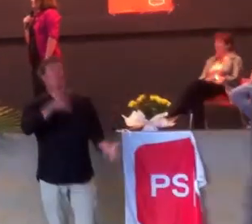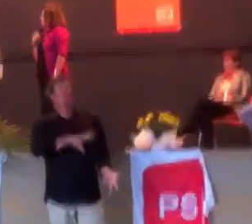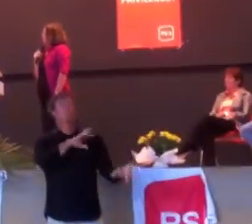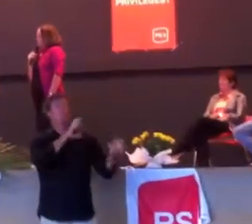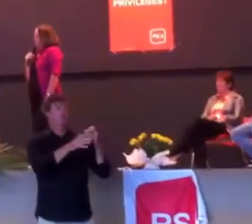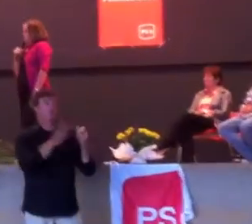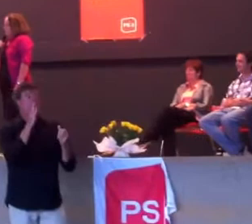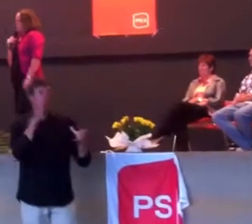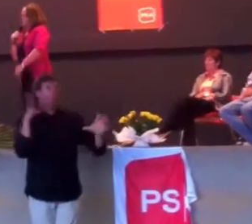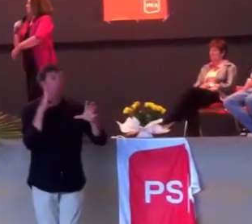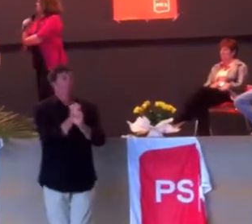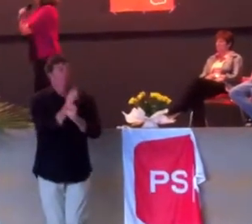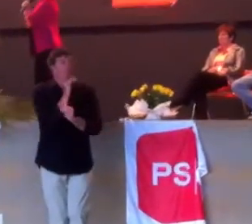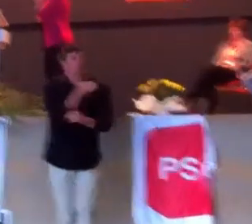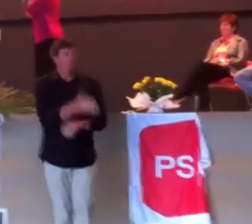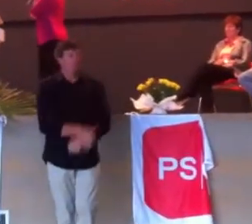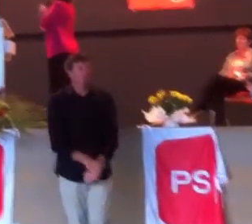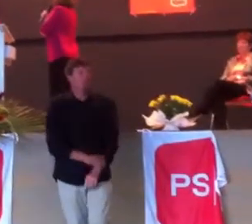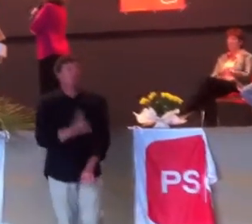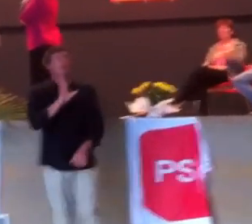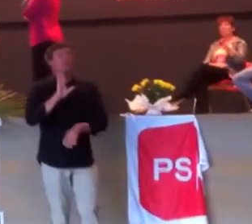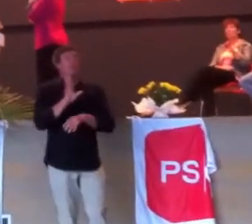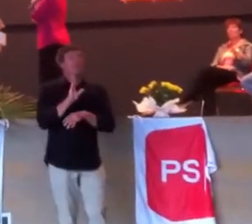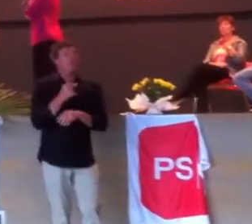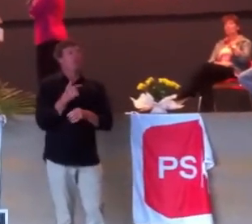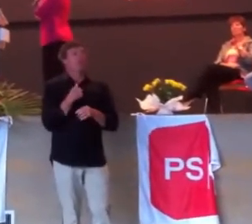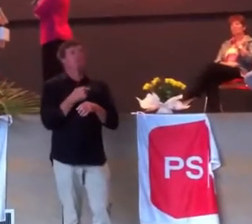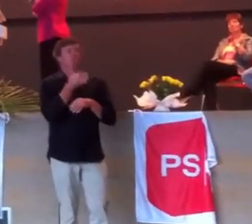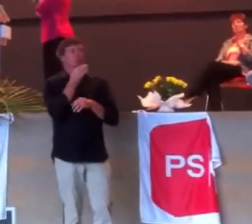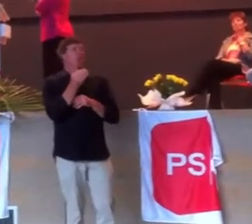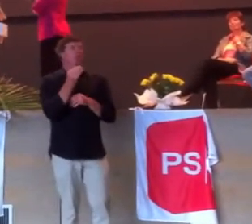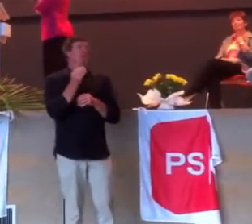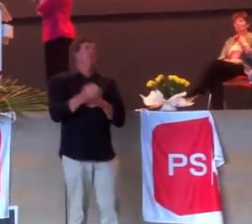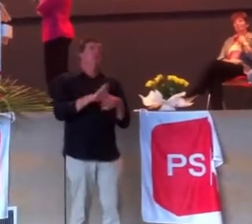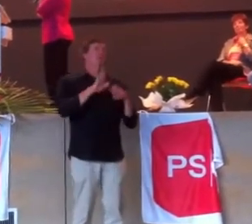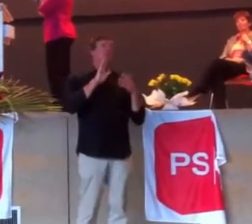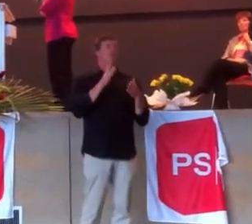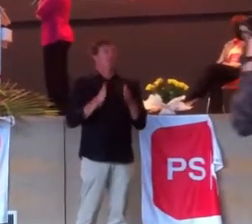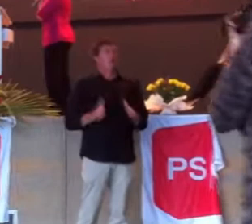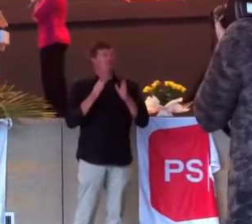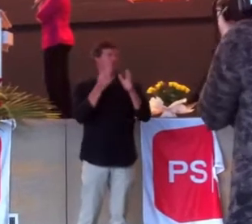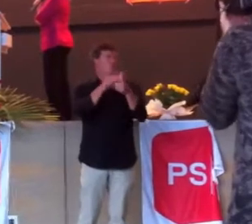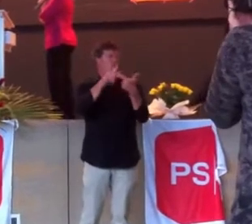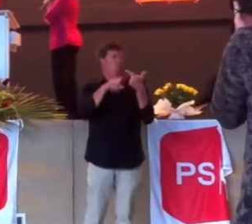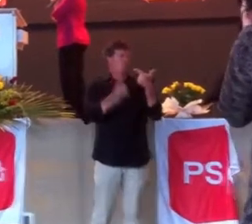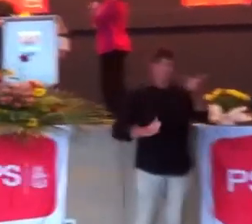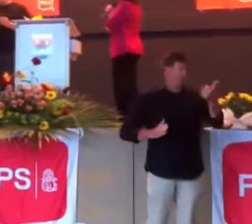comme ça nous a été demandé. Mais, en ce moment-là, on a deux axes d'intervention politique, l'axe politique par